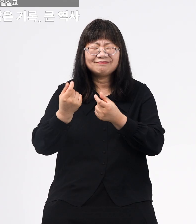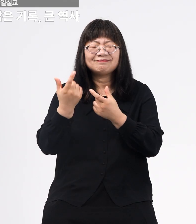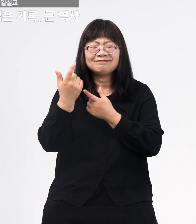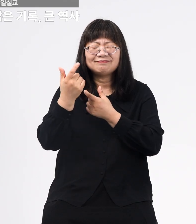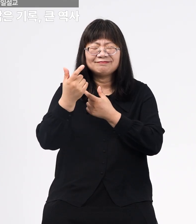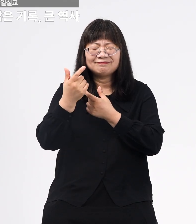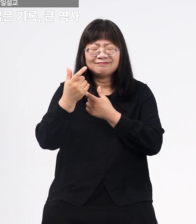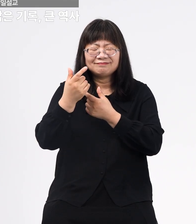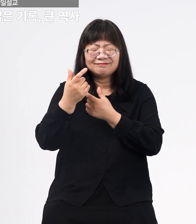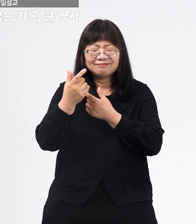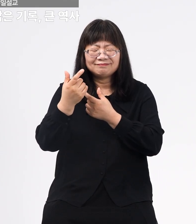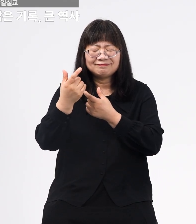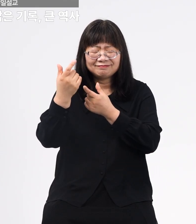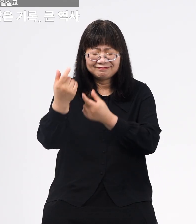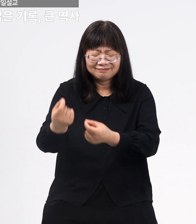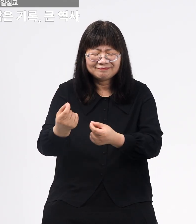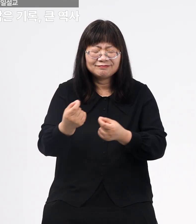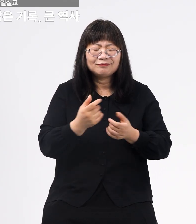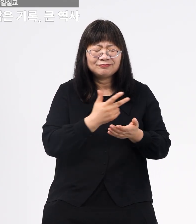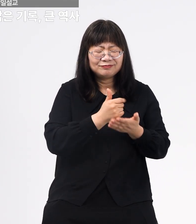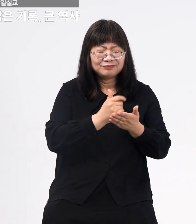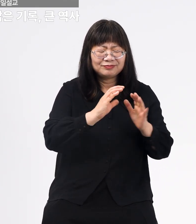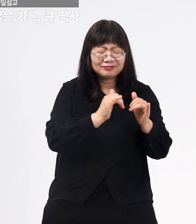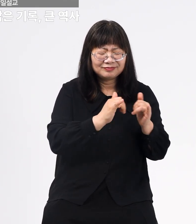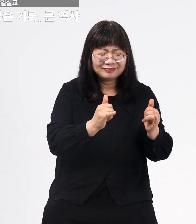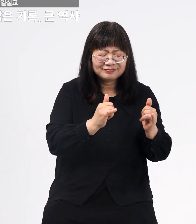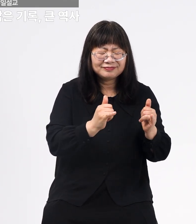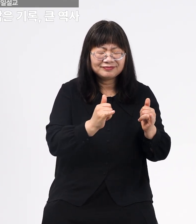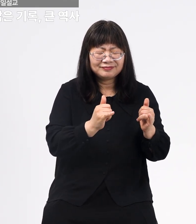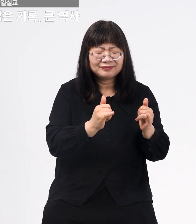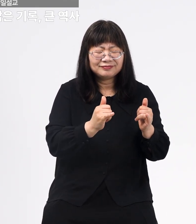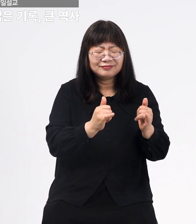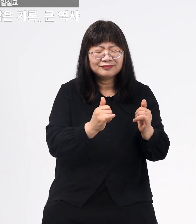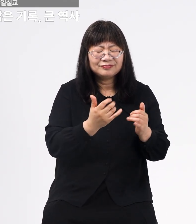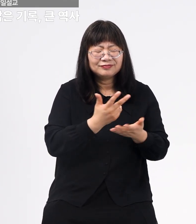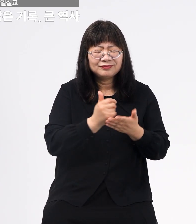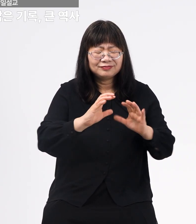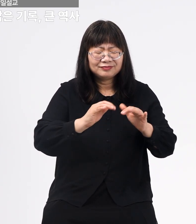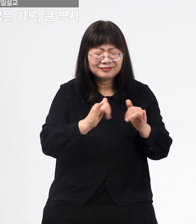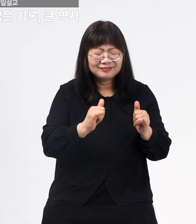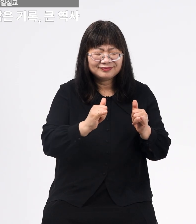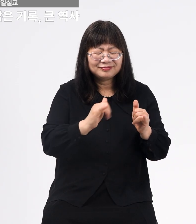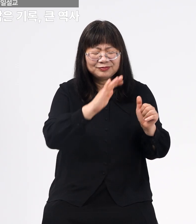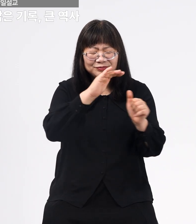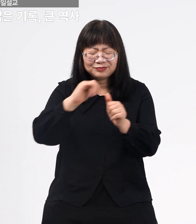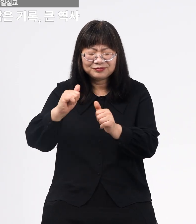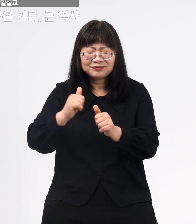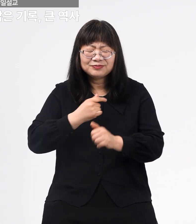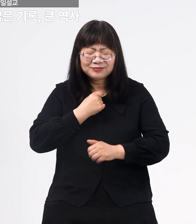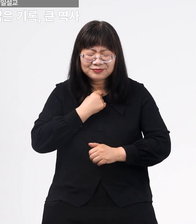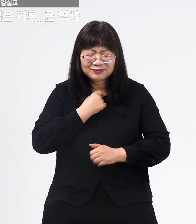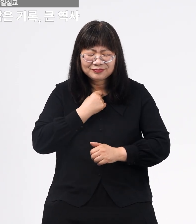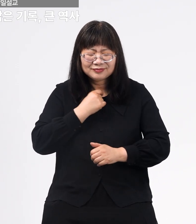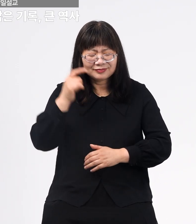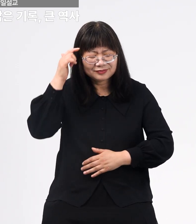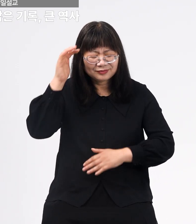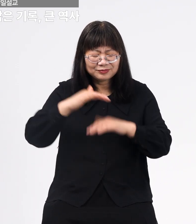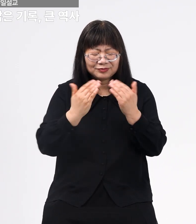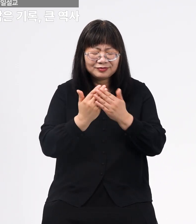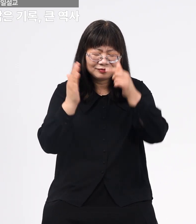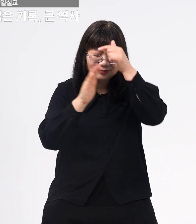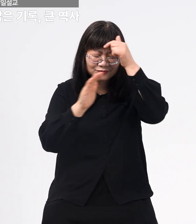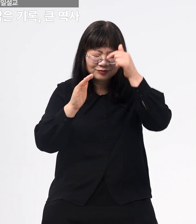그렇게 주의 백성들이 주의 청년들이 쓰임받기를 사모하는 모든 교우들 머리